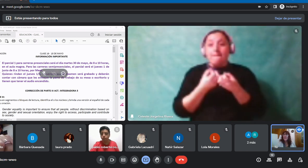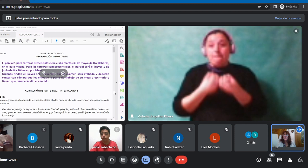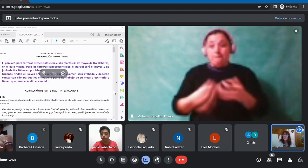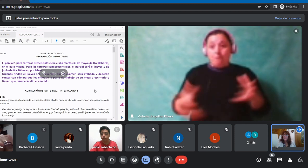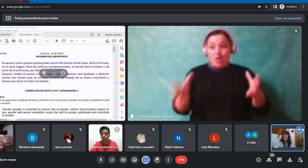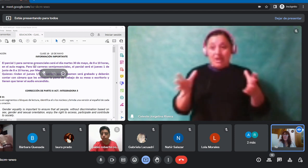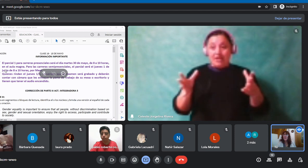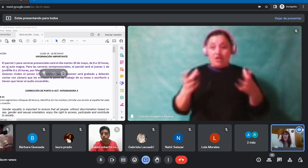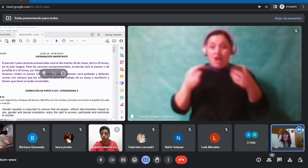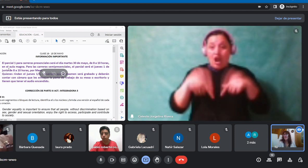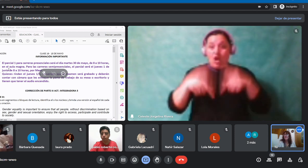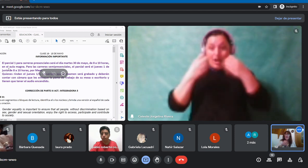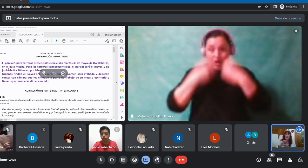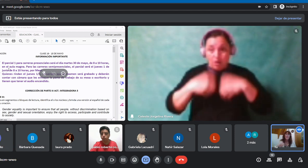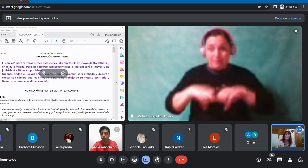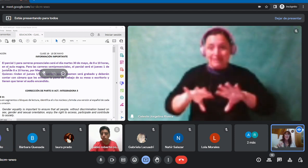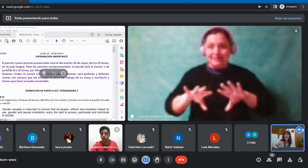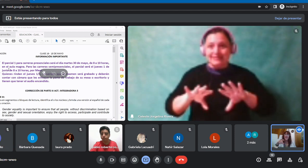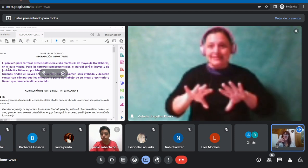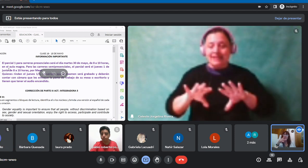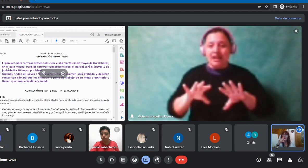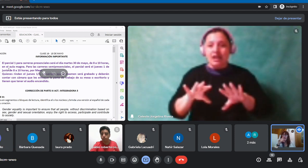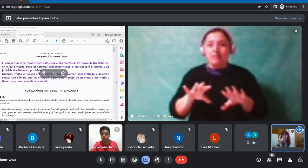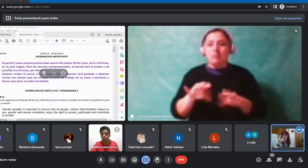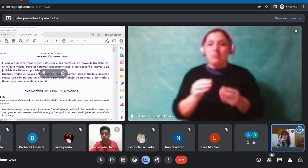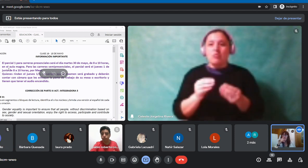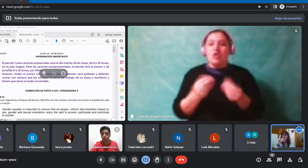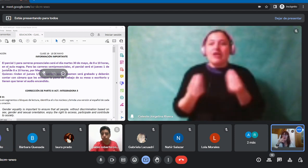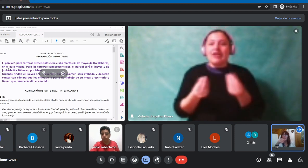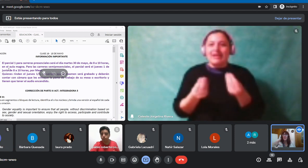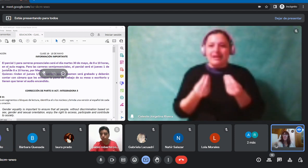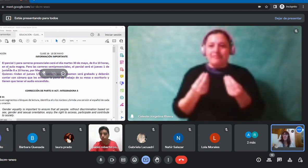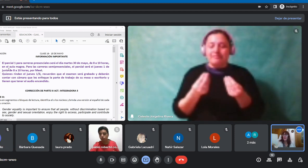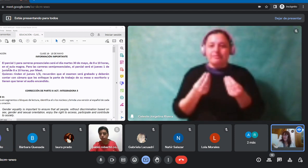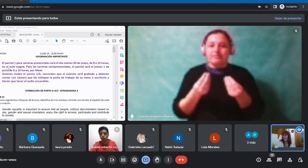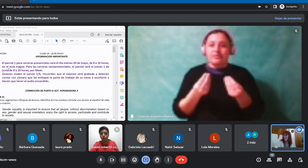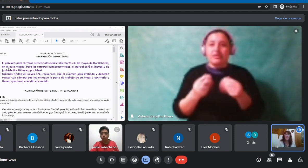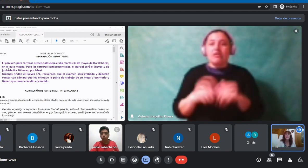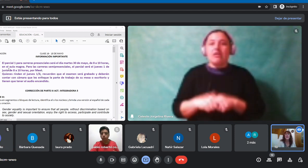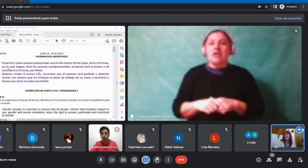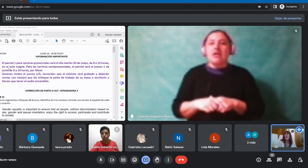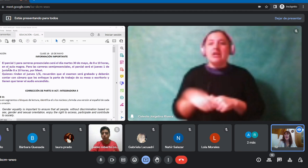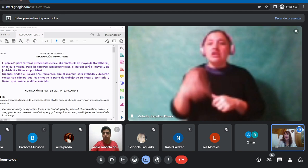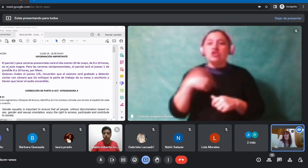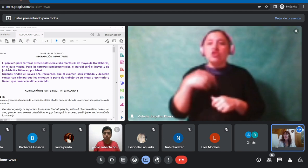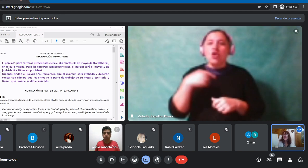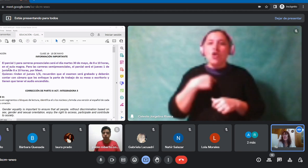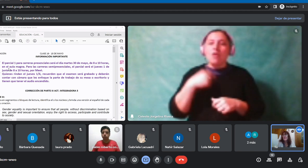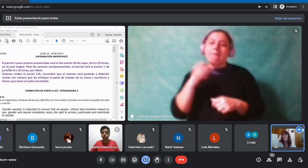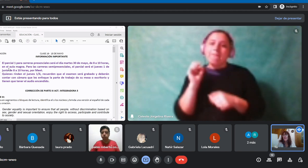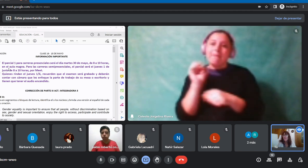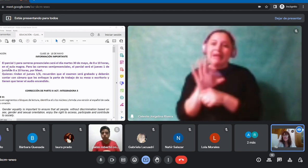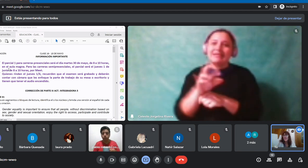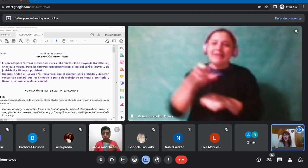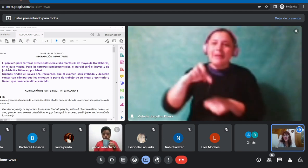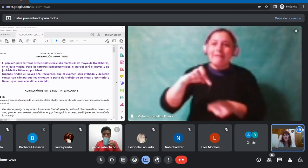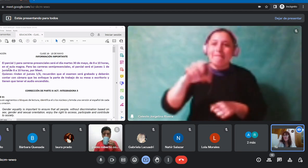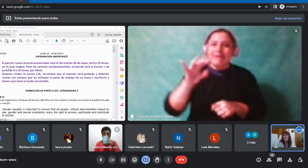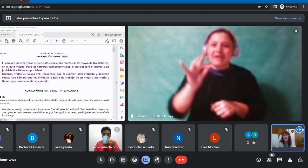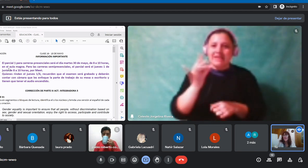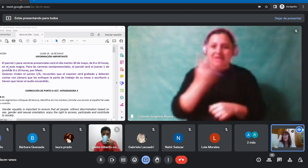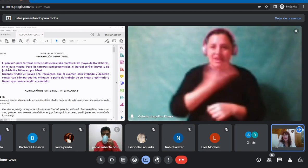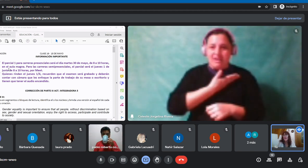empezar hoy. Primero acá les puse en el PDF, esta